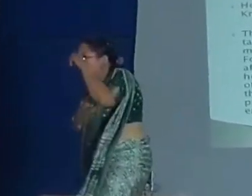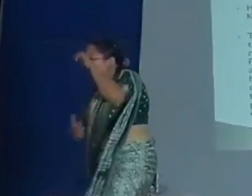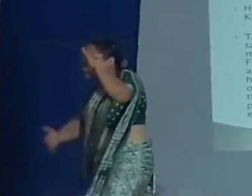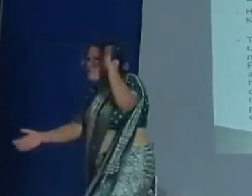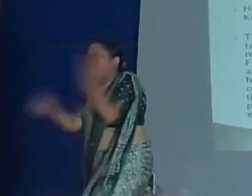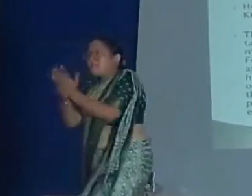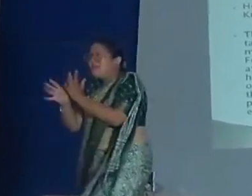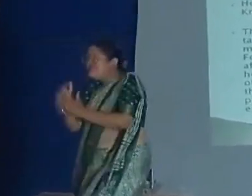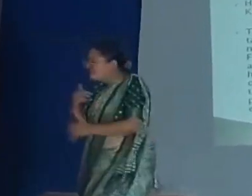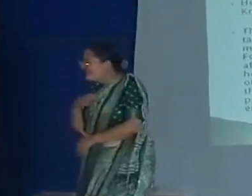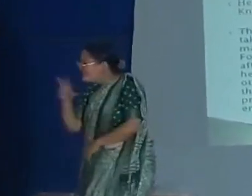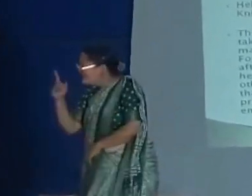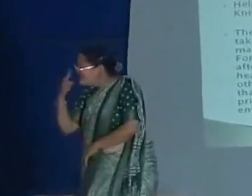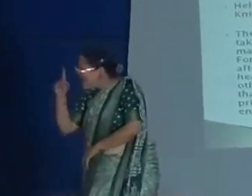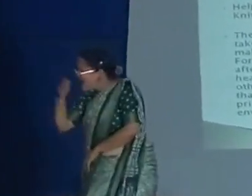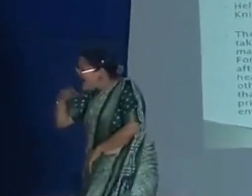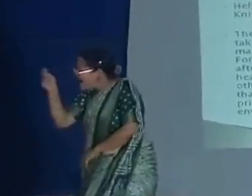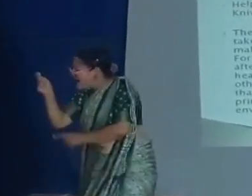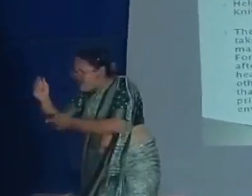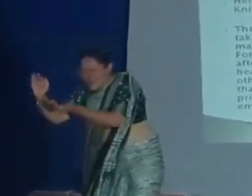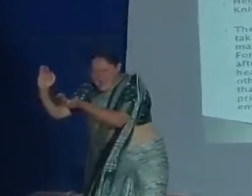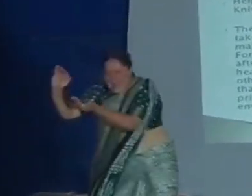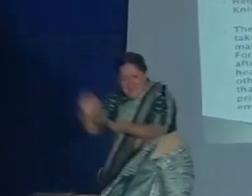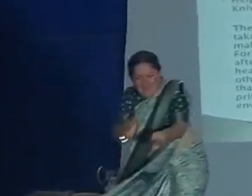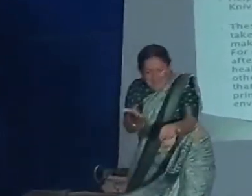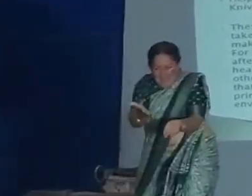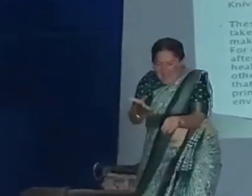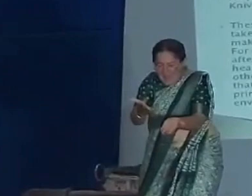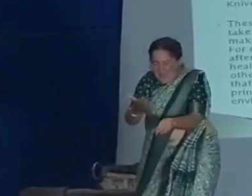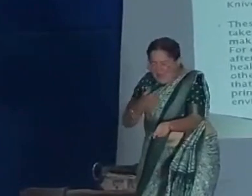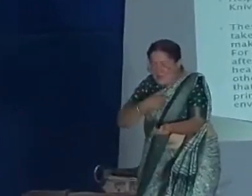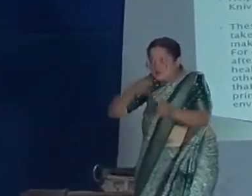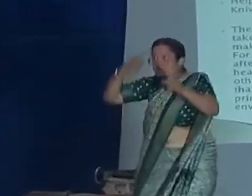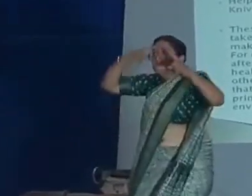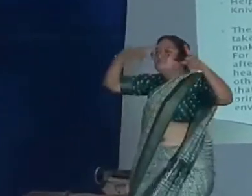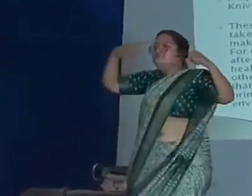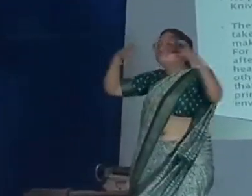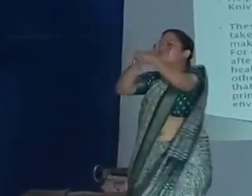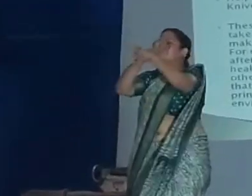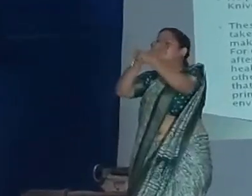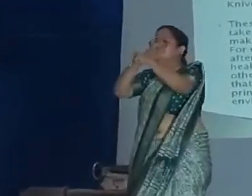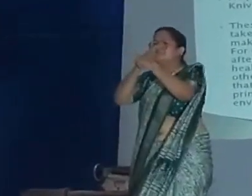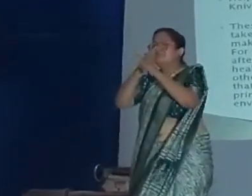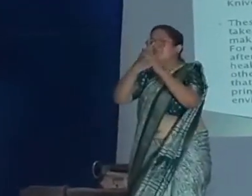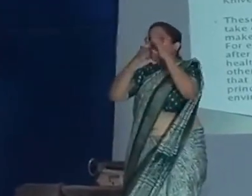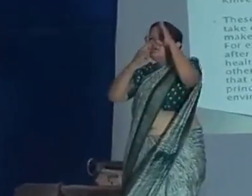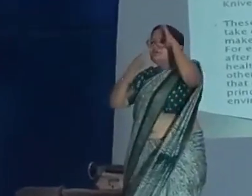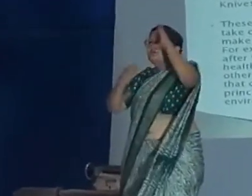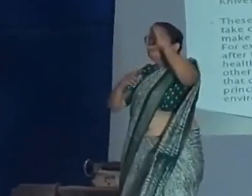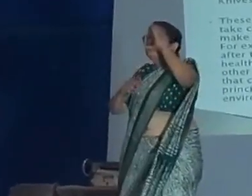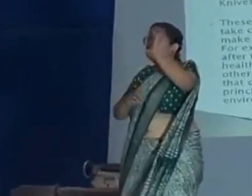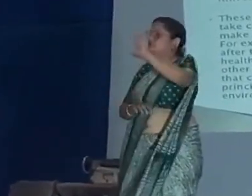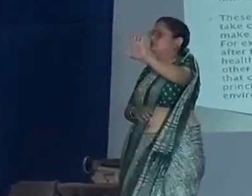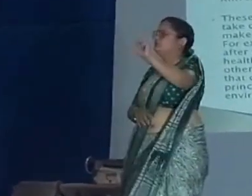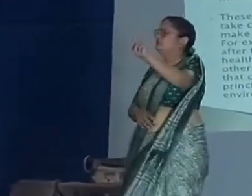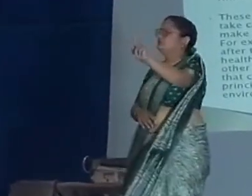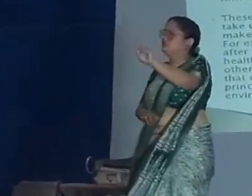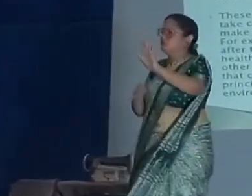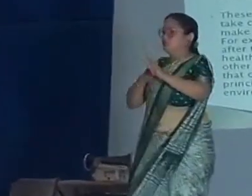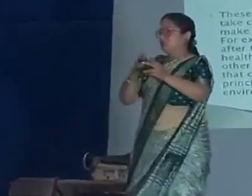उसको वीडियो कॉल पर ऐसे मतलब चाकू से दिखा दिखा के एकदम ड्रामा करके बता रही है, तो ये मुझे थोड़ा सा कंफ्यूज हो गई, मैं